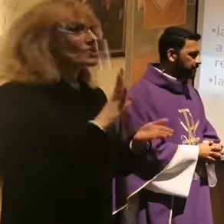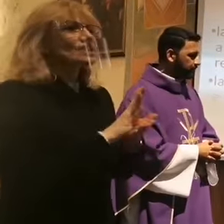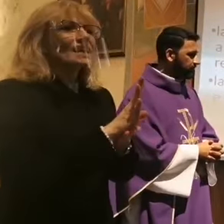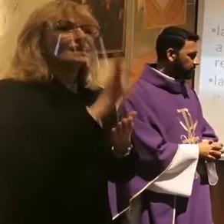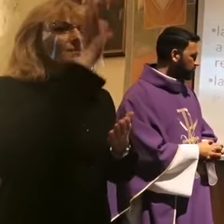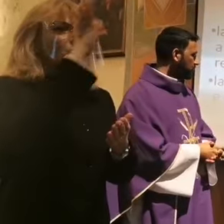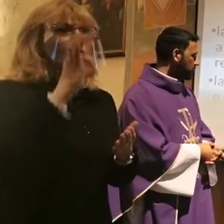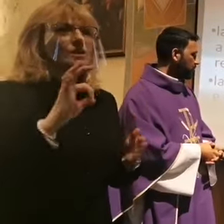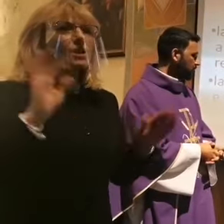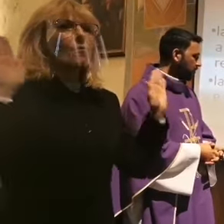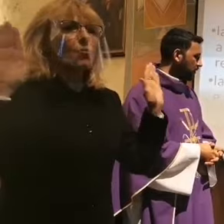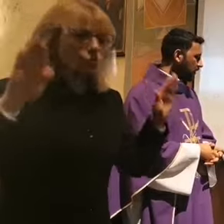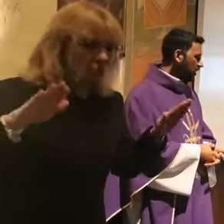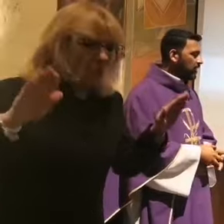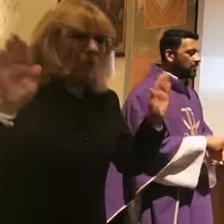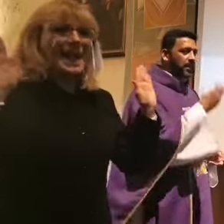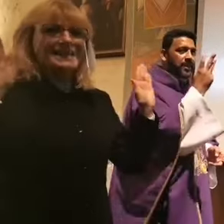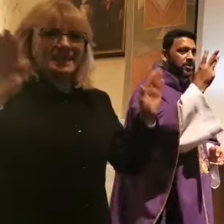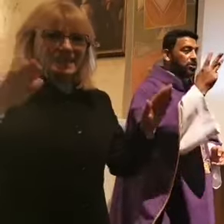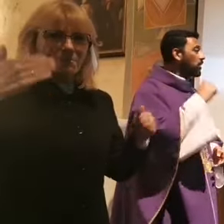14% muzułmanów,